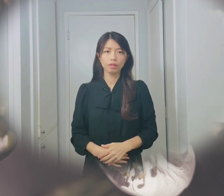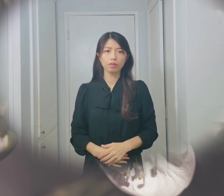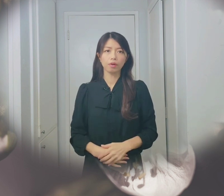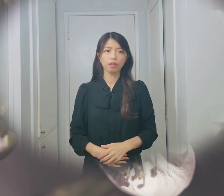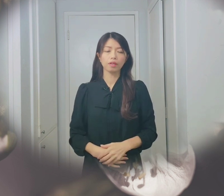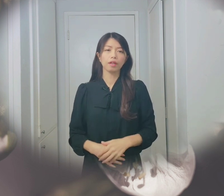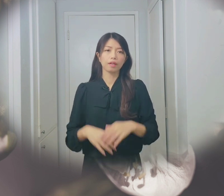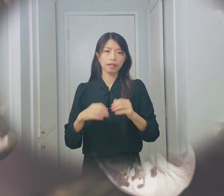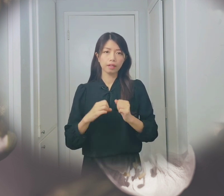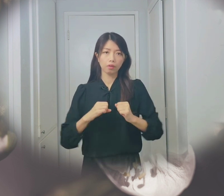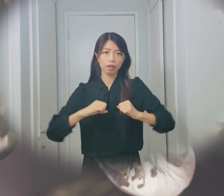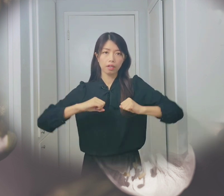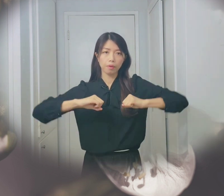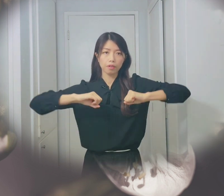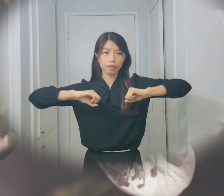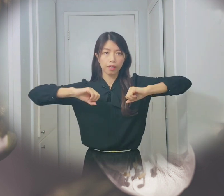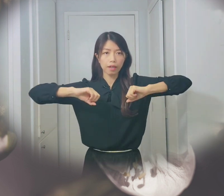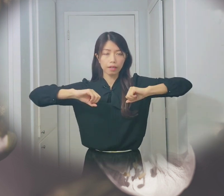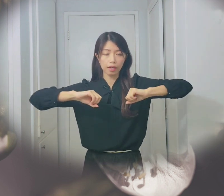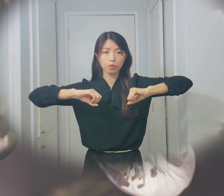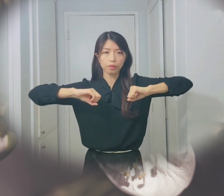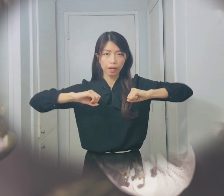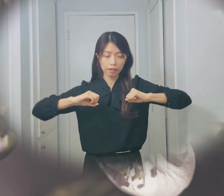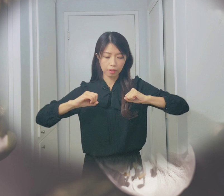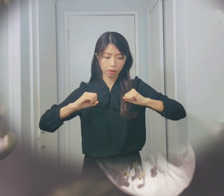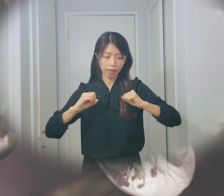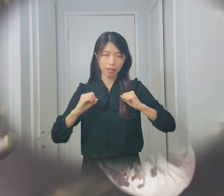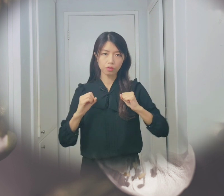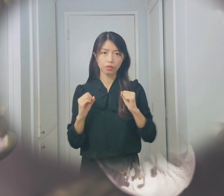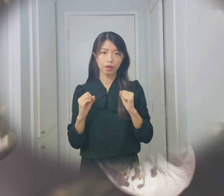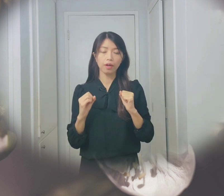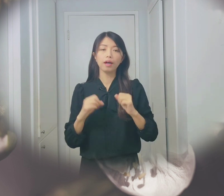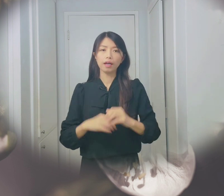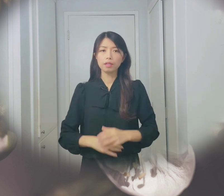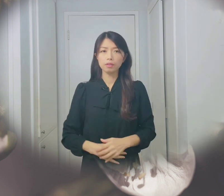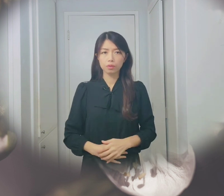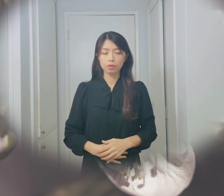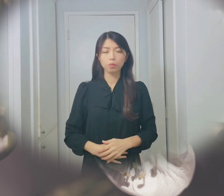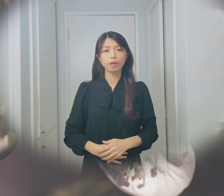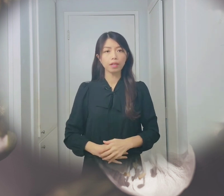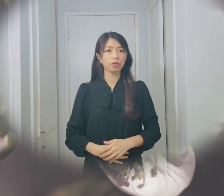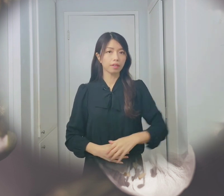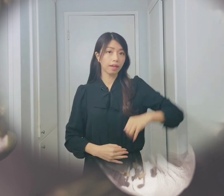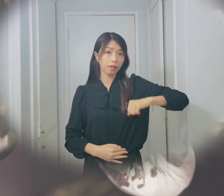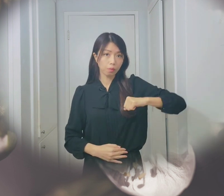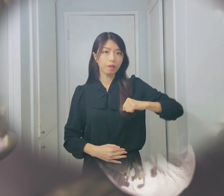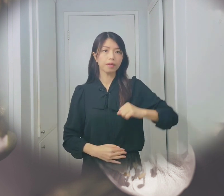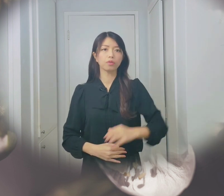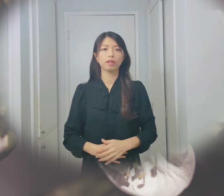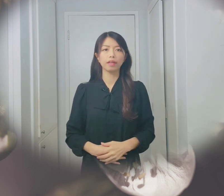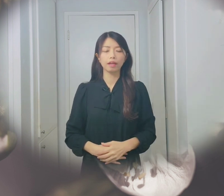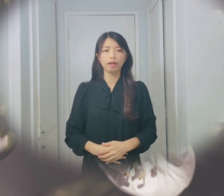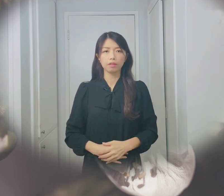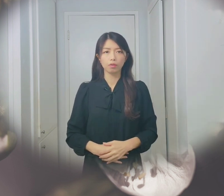순종이라고 한 뜻의 수어는 살짝 겨드랑이를 벌리셨다가 양쪽 다 이렇게 닫아주셔야 돼요. 한 손만 하셔도 되는데, 한쪽 팔만